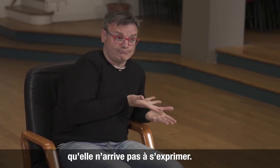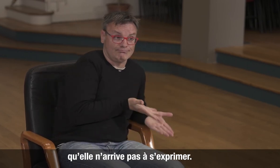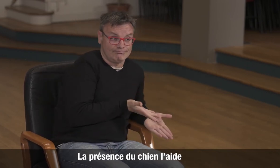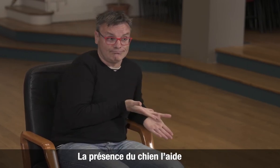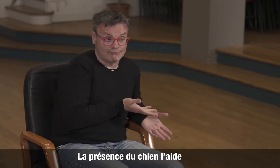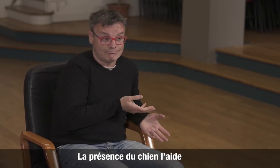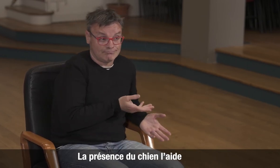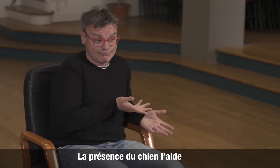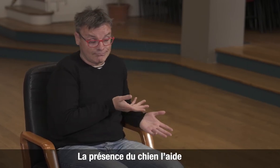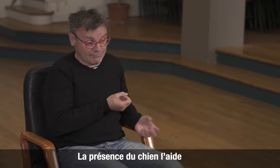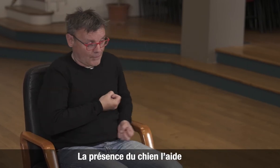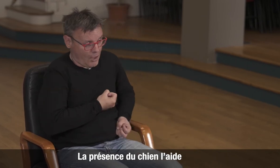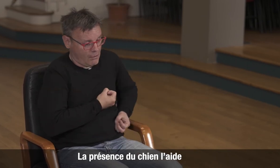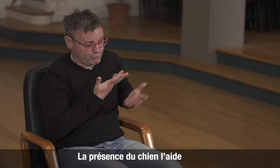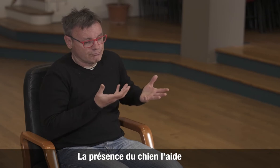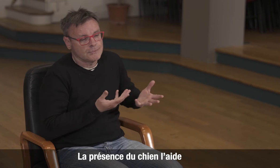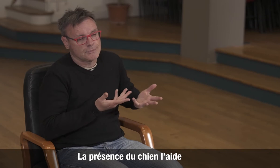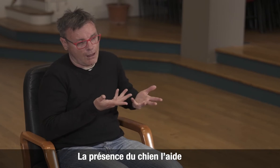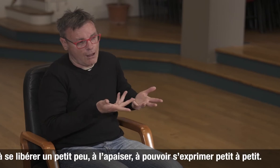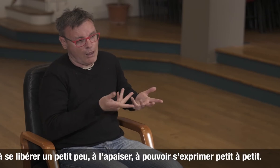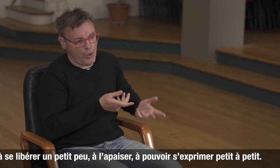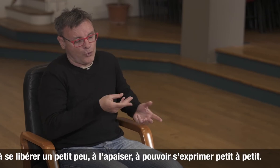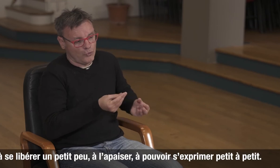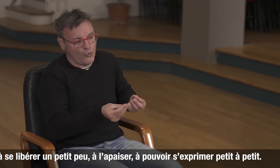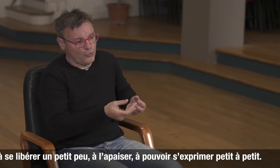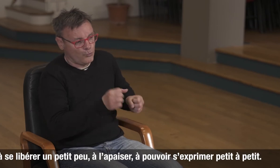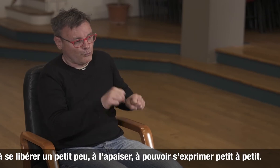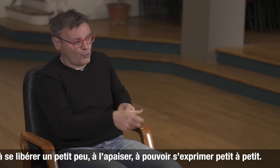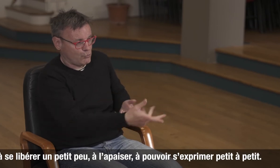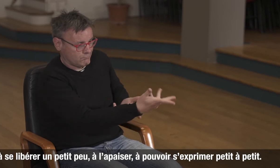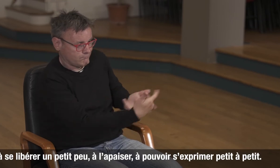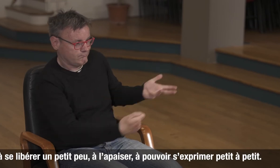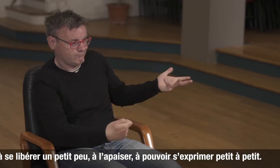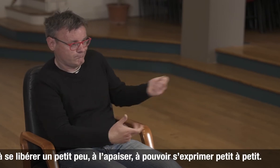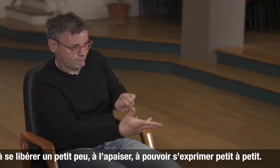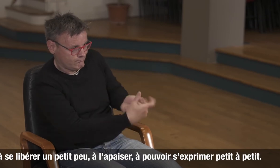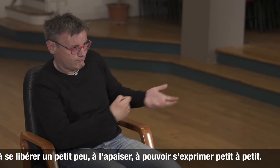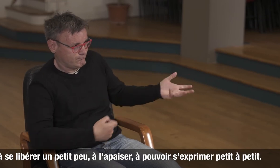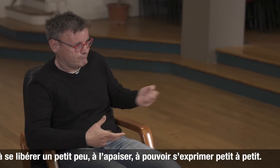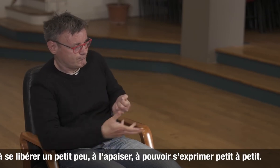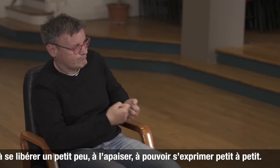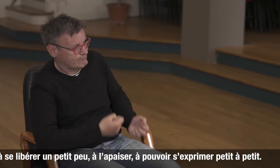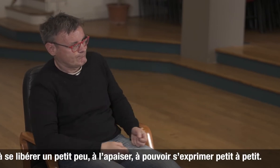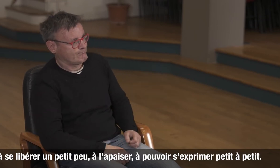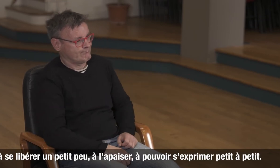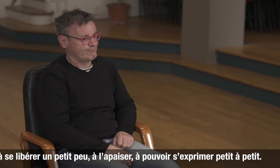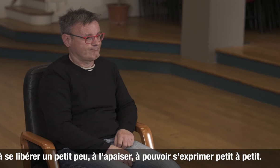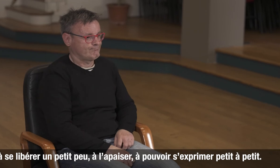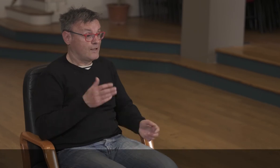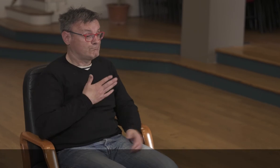Et la présence du chien l'aide à se libérer un petit peu, à l'apaiser, à pouvoir s'exprimer petit à